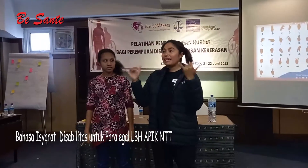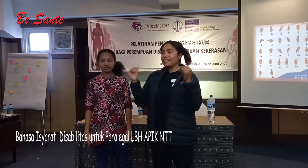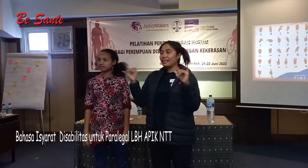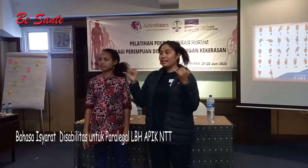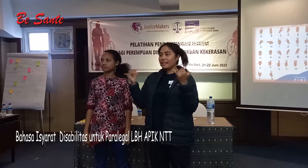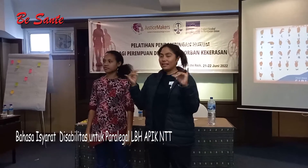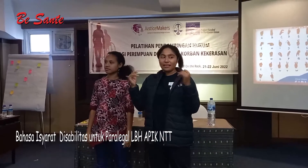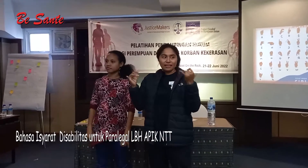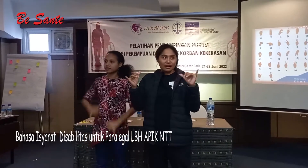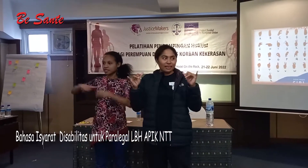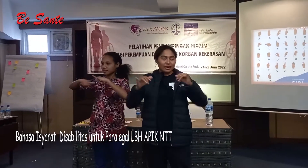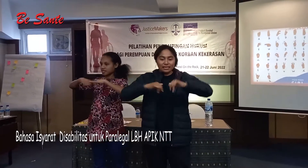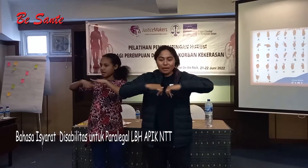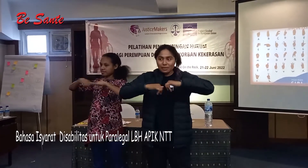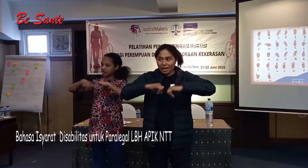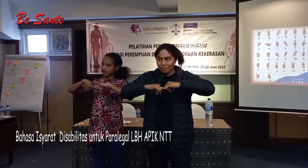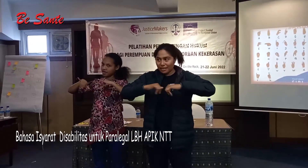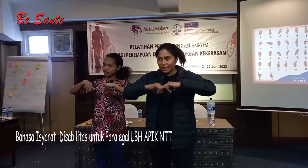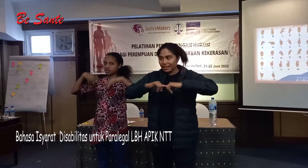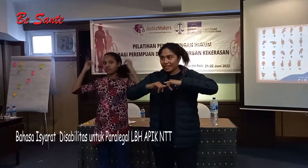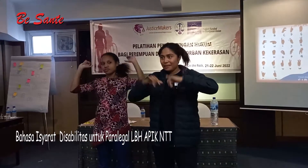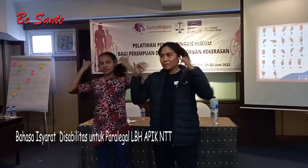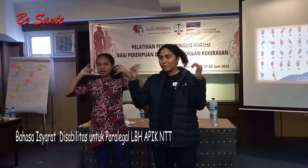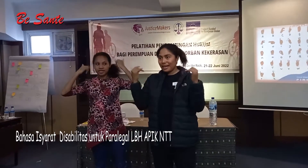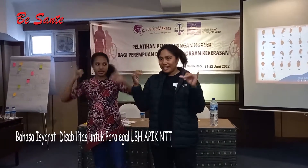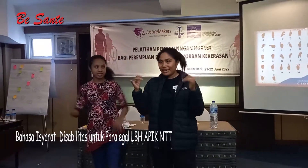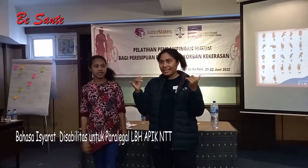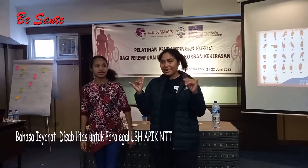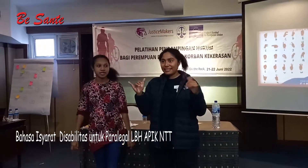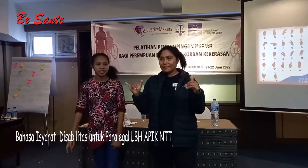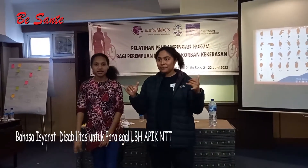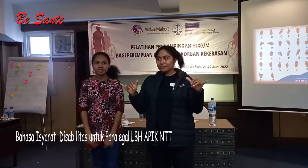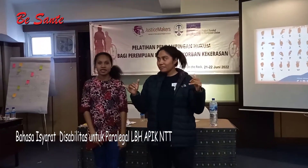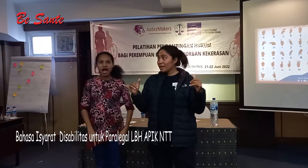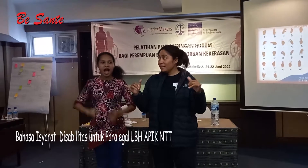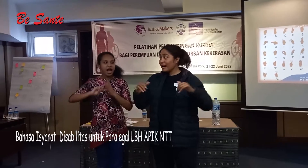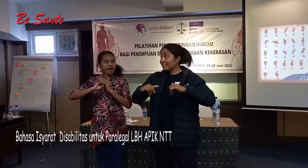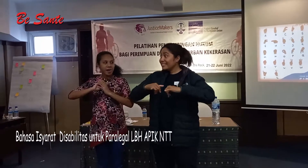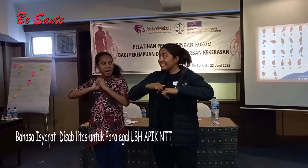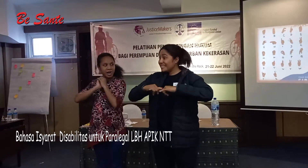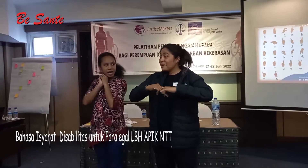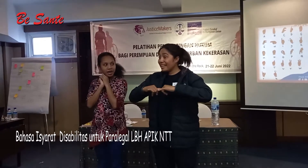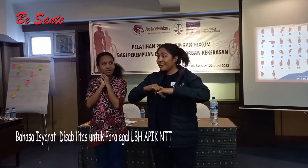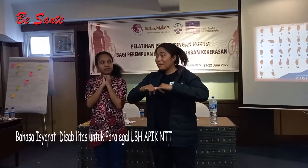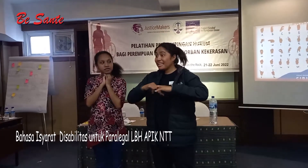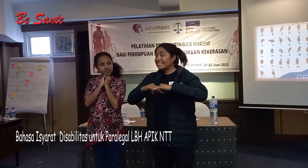bermain. Ini sama-sama bermain. Iya kan? Jadi beda isyarat,